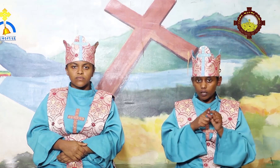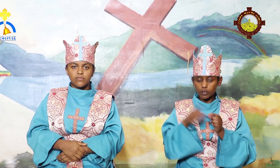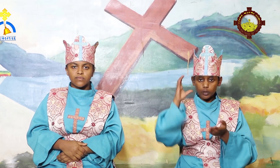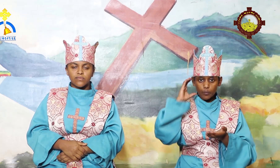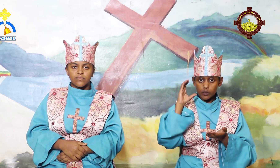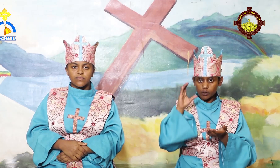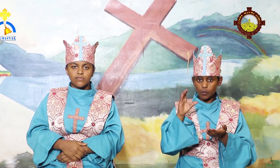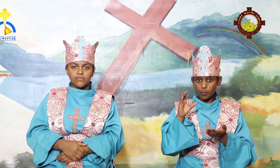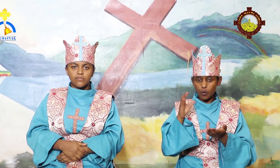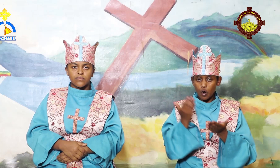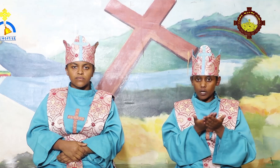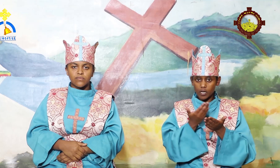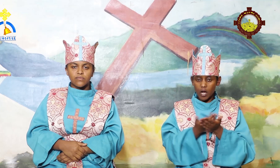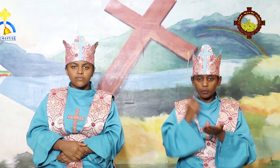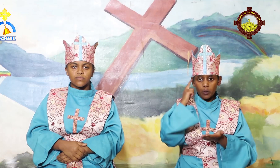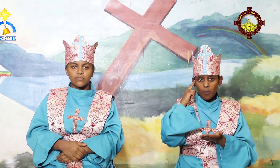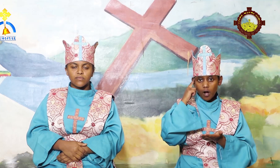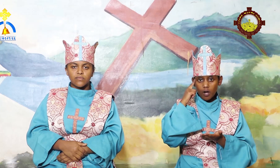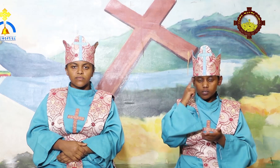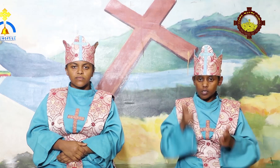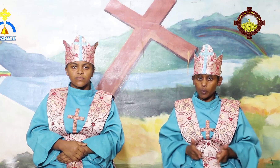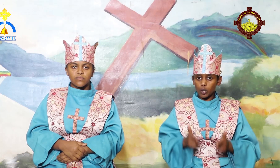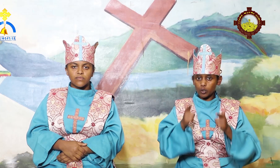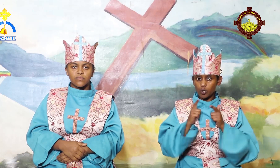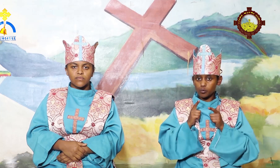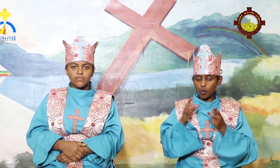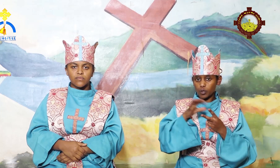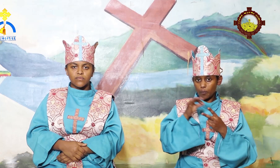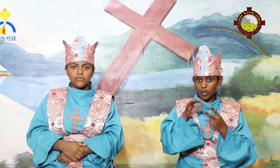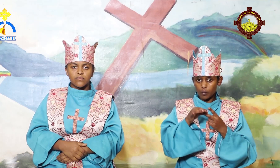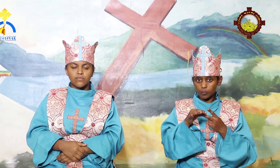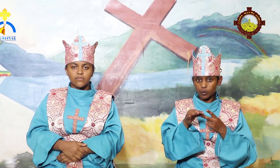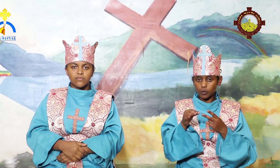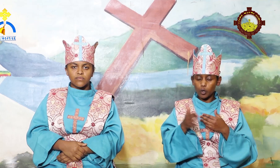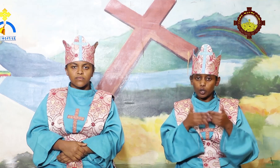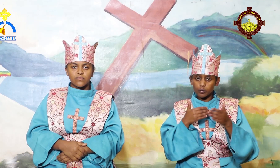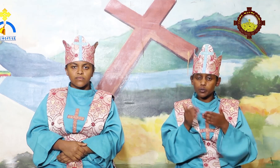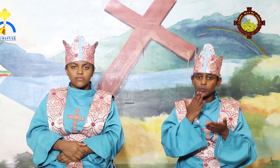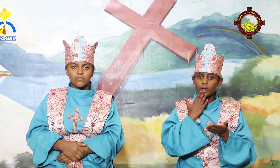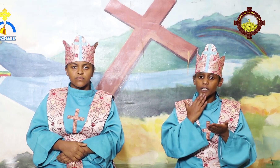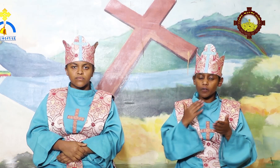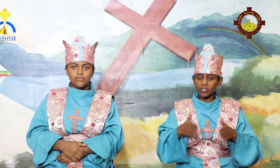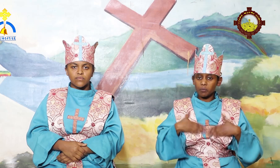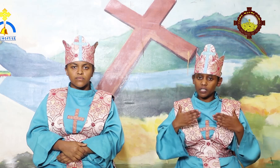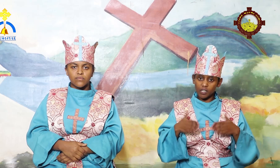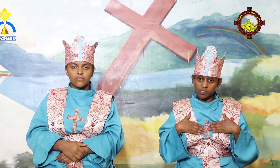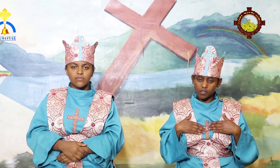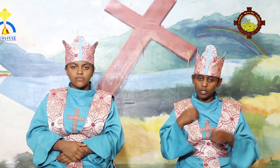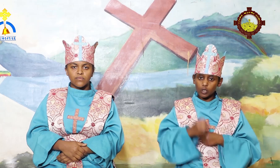እነዚህ ናቸው። ቃልን የሚሰሙ፣ ለሀብት ማሰብ፣ ለኑሮ የሚያደሉ፣ የምቾት